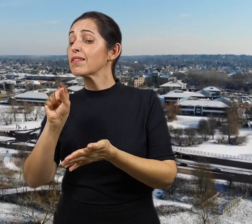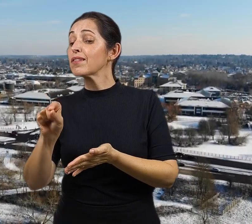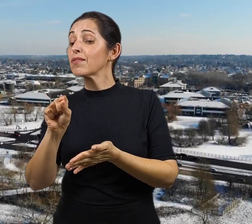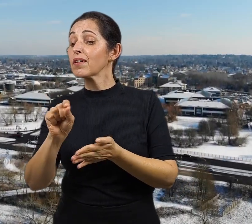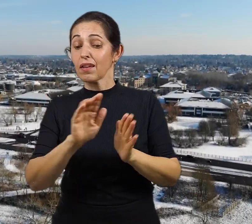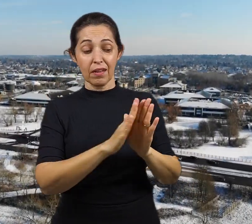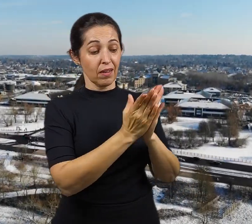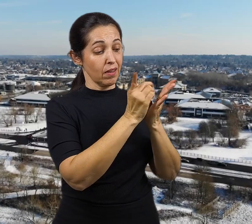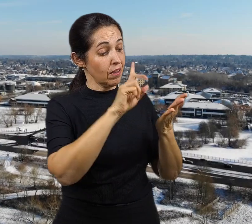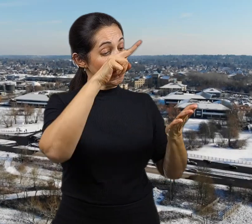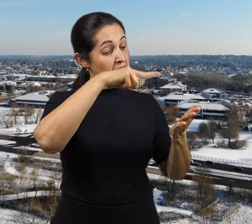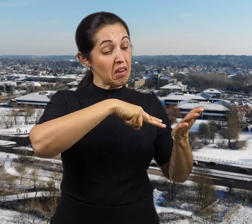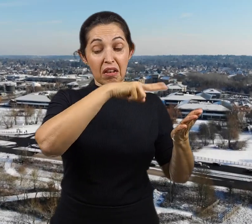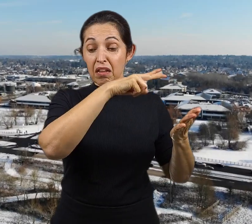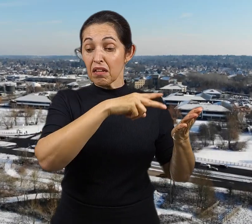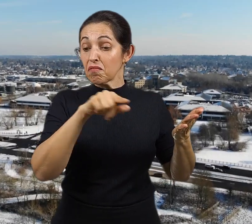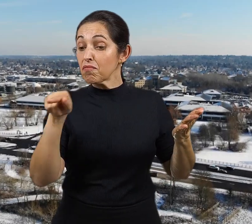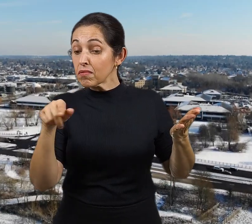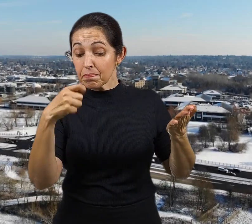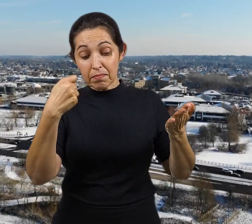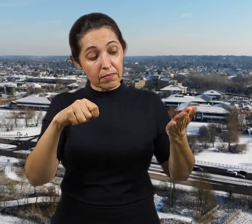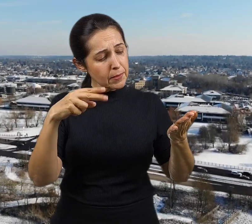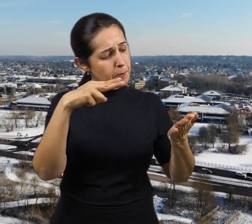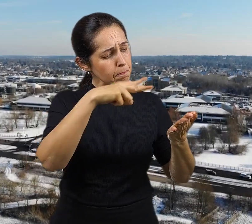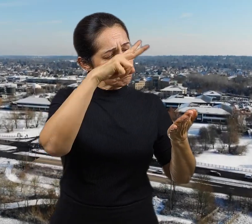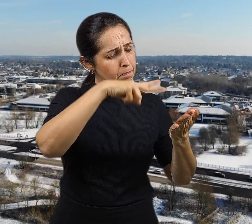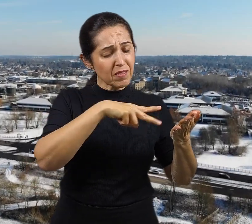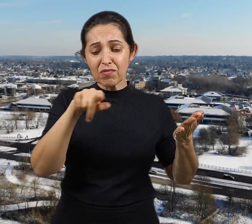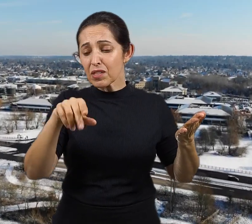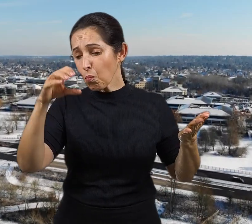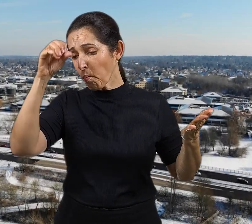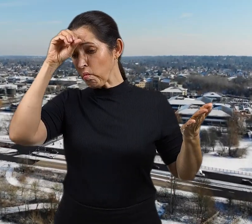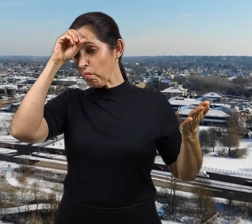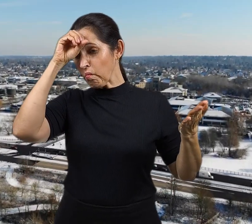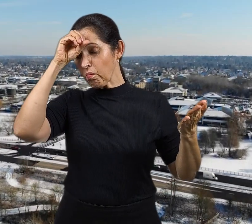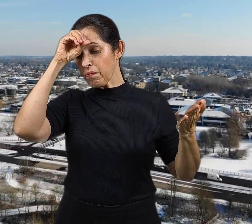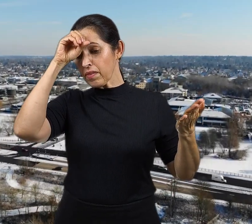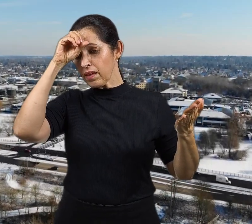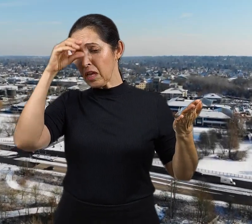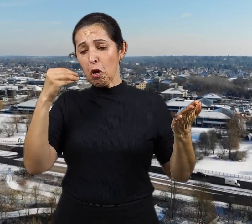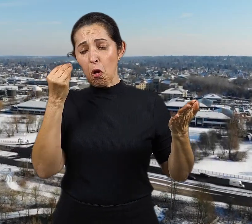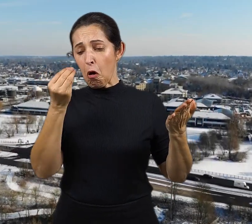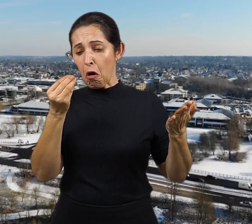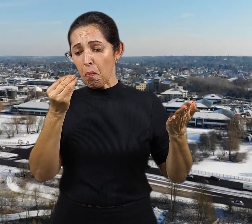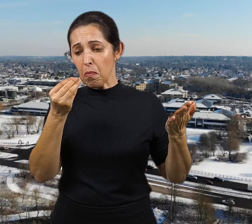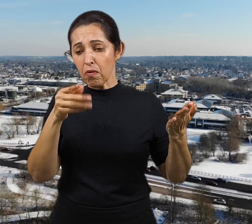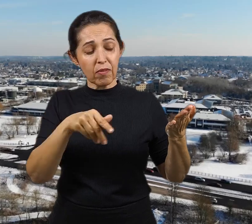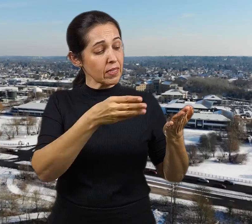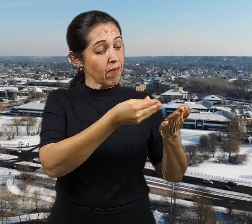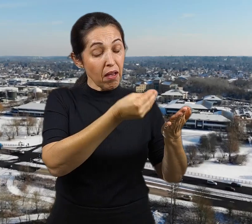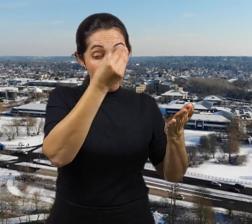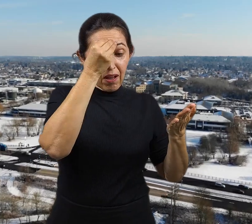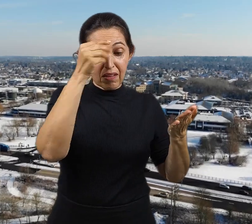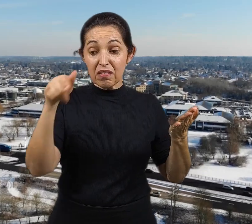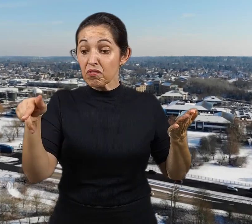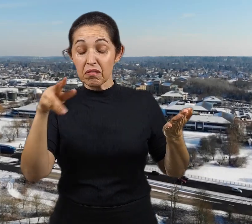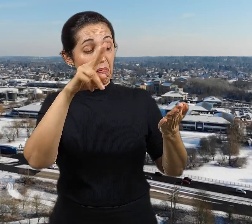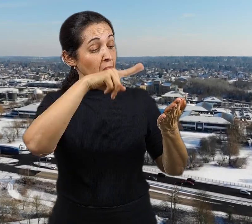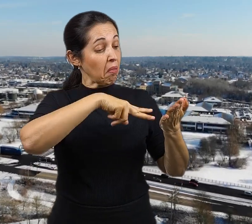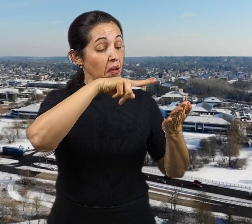palavra. Então guardar os mandamentos, como é que você vai guardar se você não lê a palavra? Então não é só falar em língua estranha, glorificar,